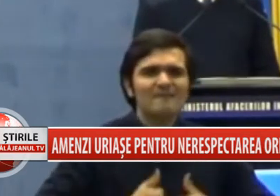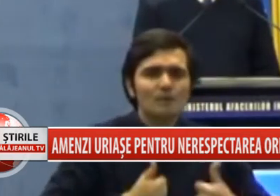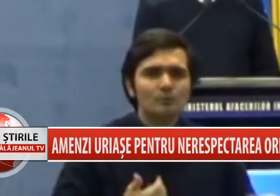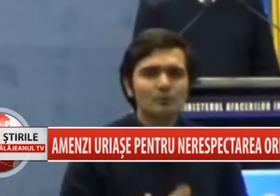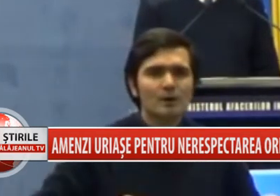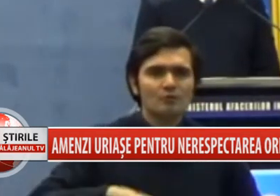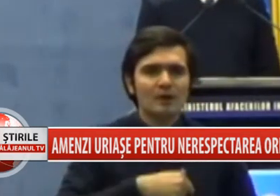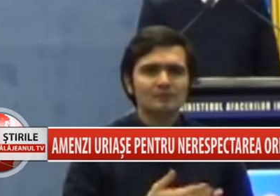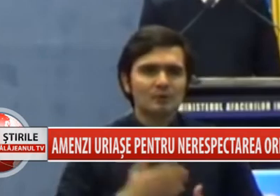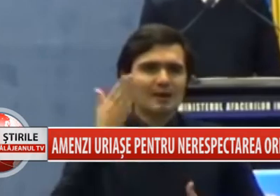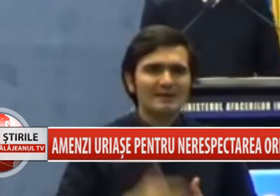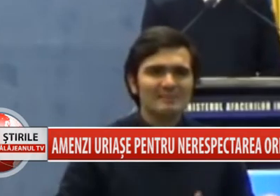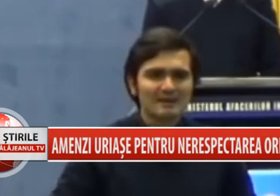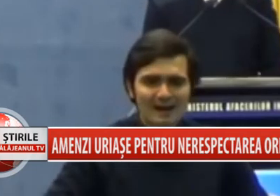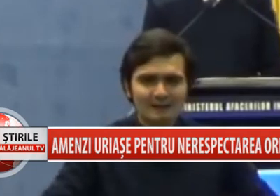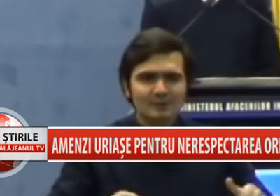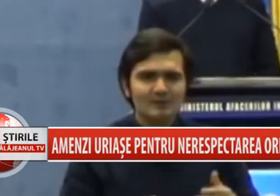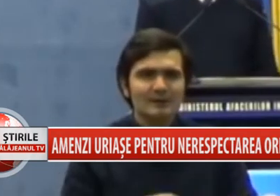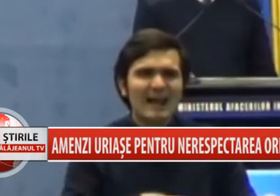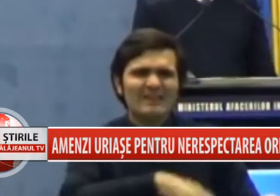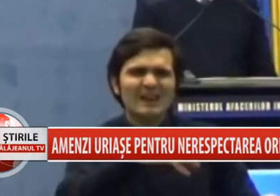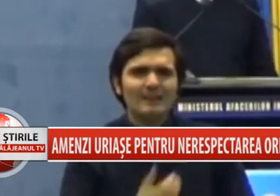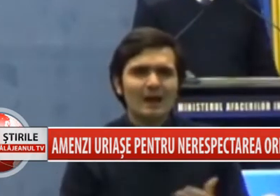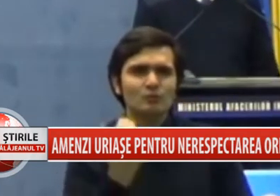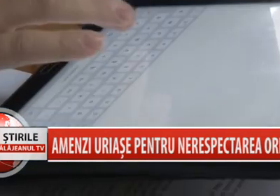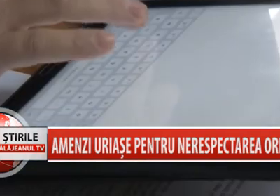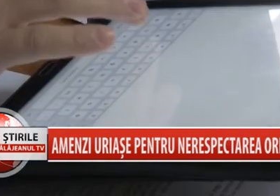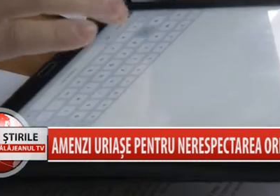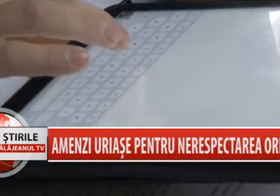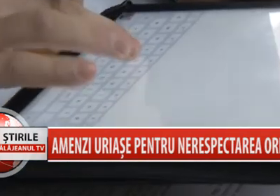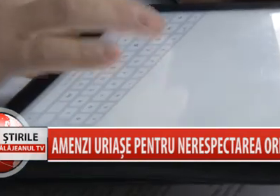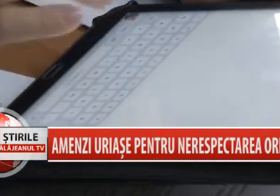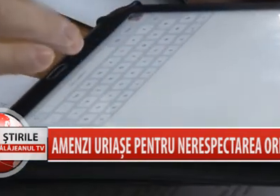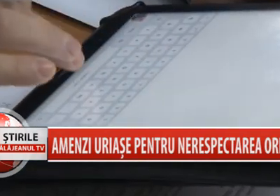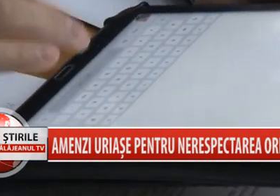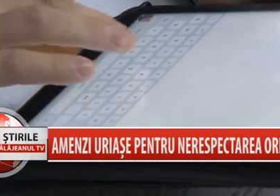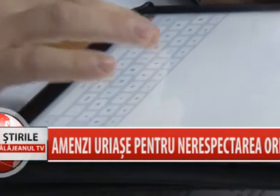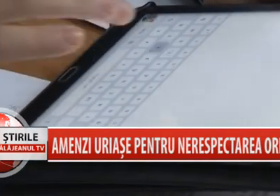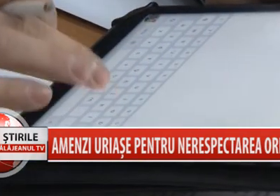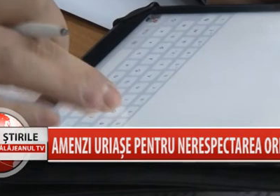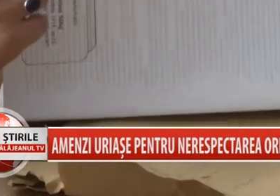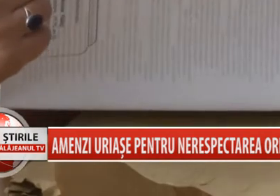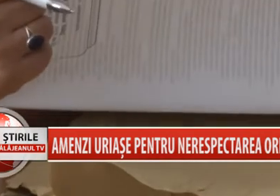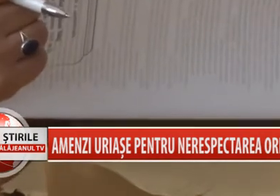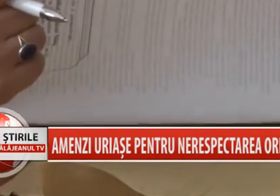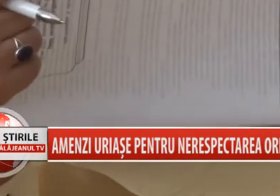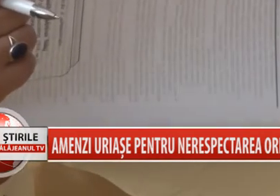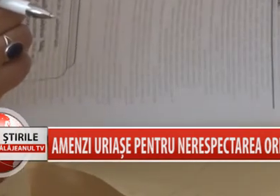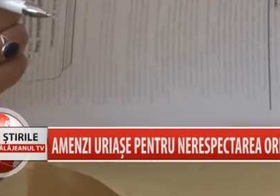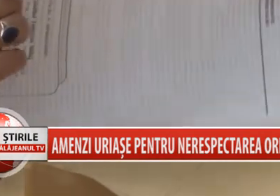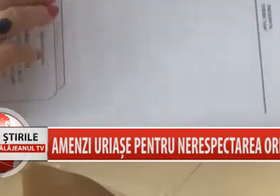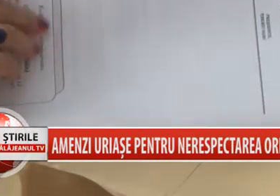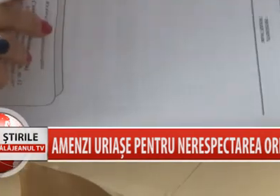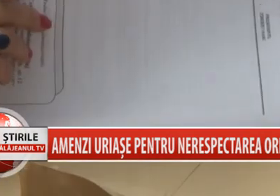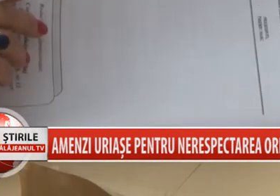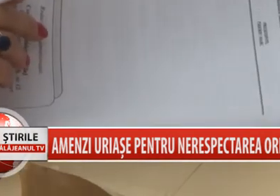limitare a răspândirii infectării cu noul tip de coronavirus. Totodată, el a menționat că s-a dispus către structurile subordonate ale MAI